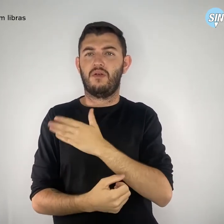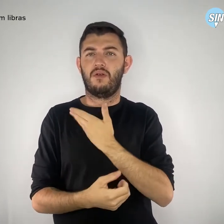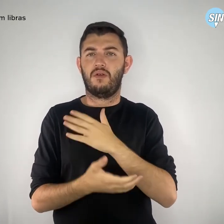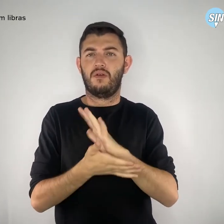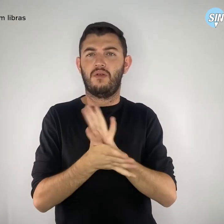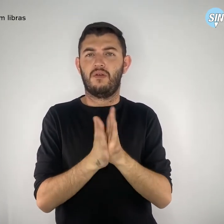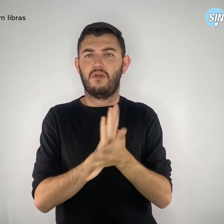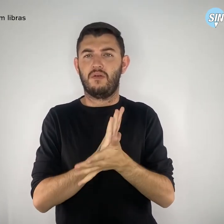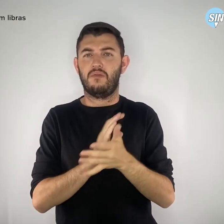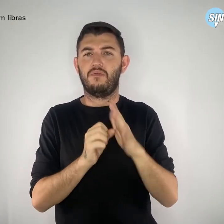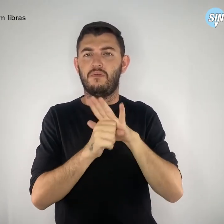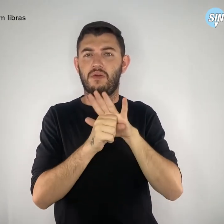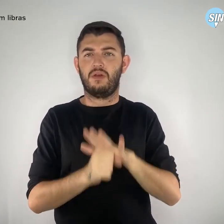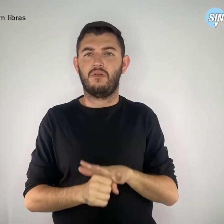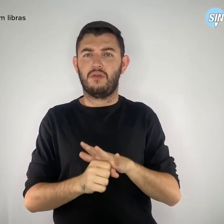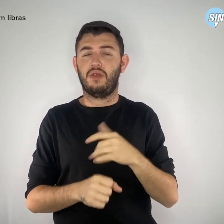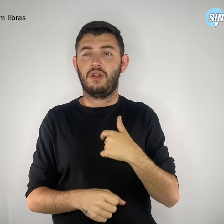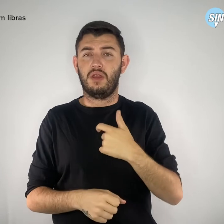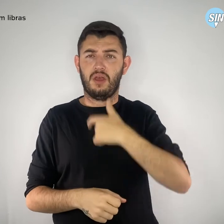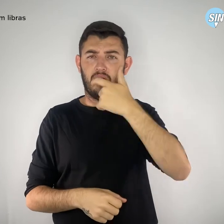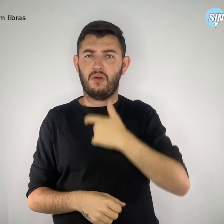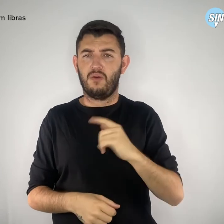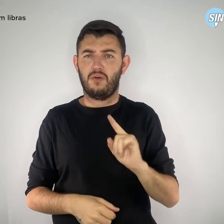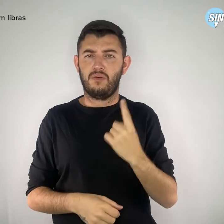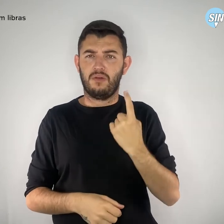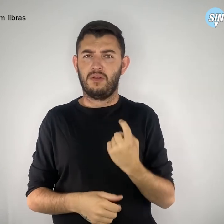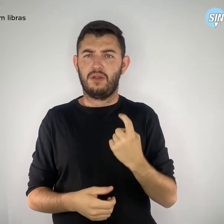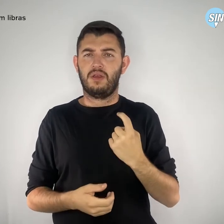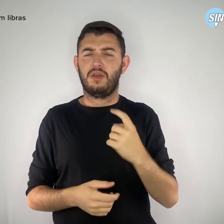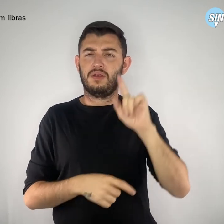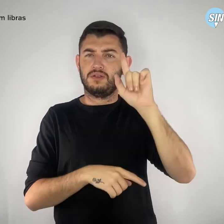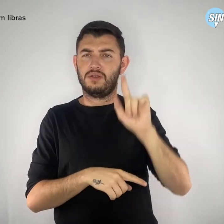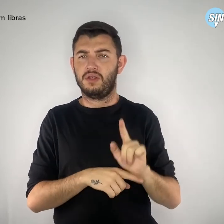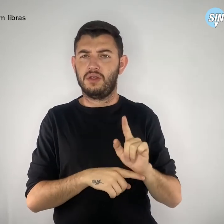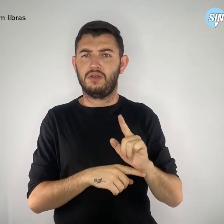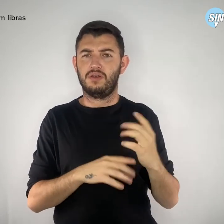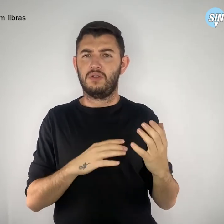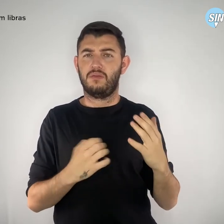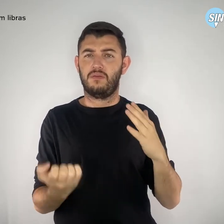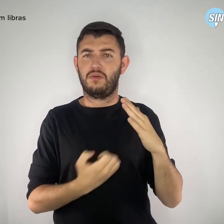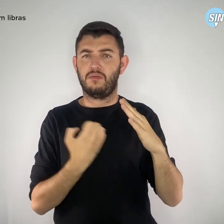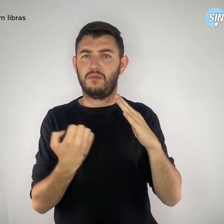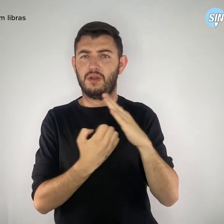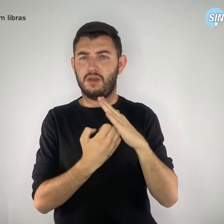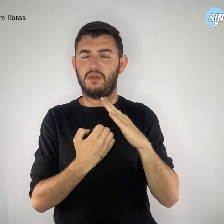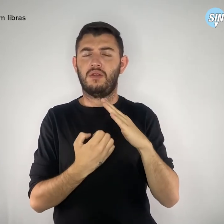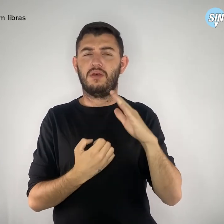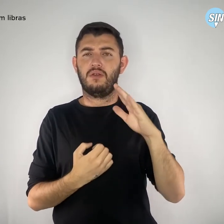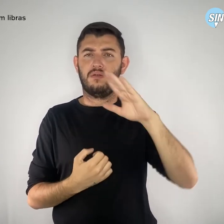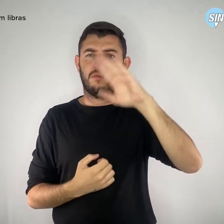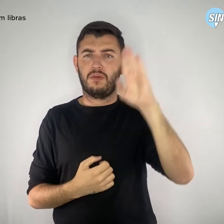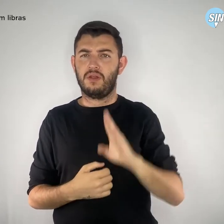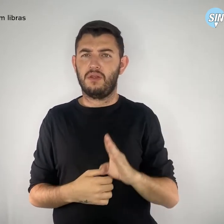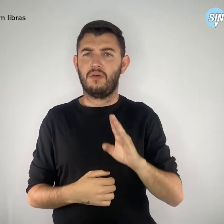gerente de uma empresa multinacional, única mulher negra. Eu sou fruto dessa política, ressalta